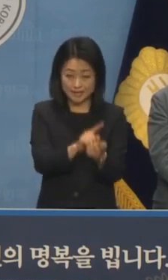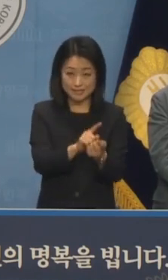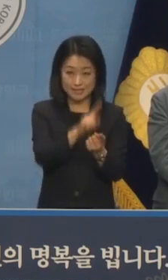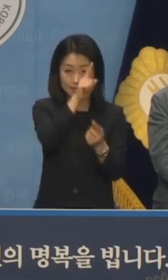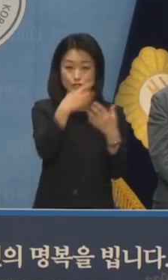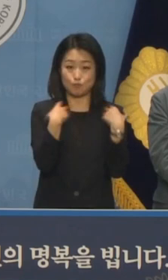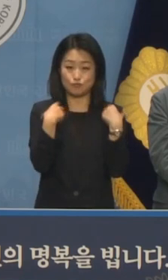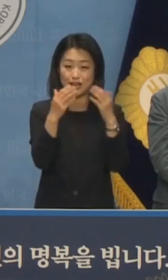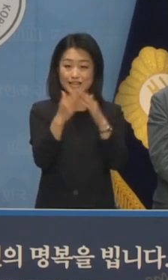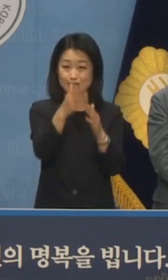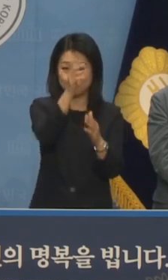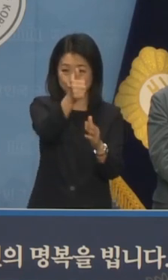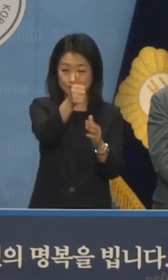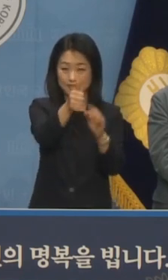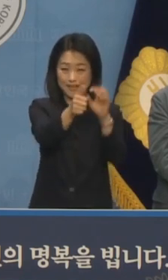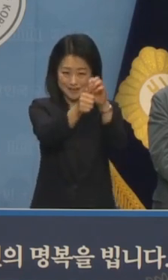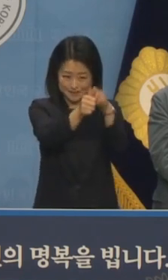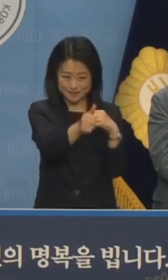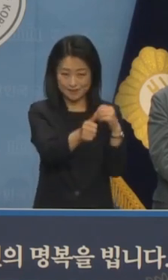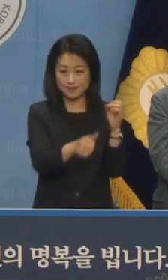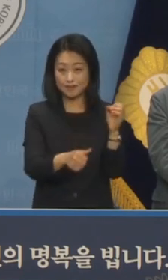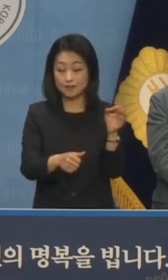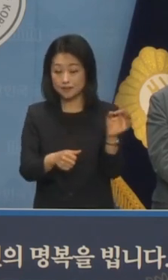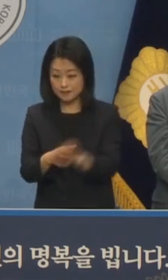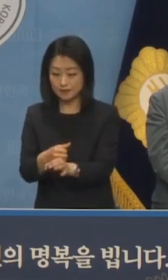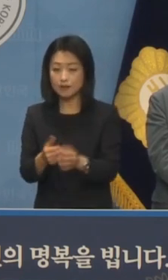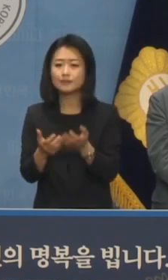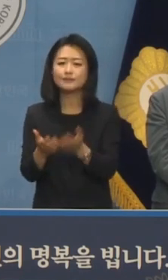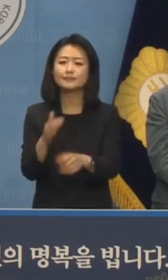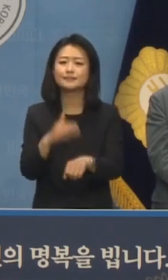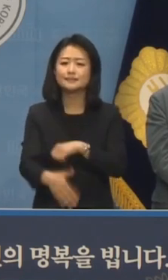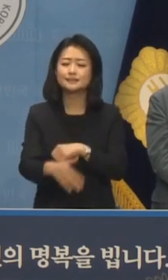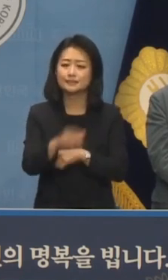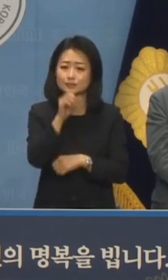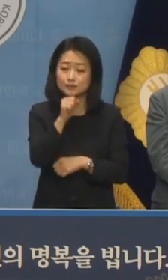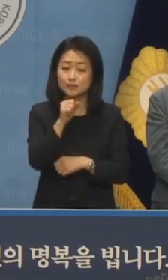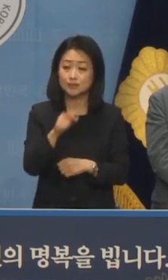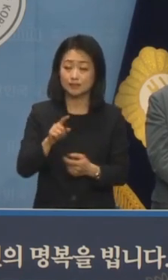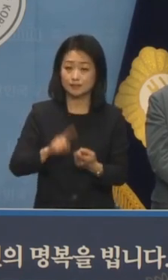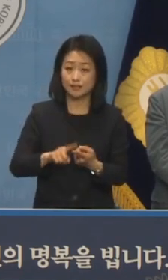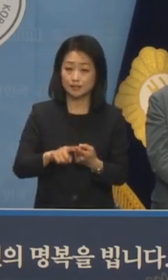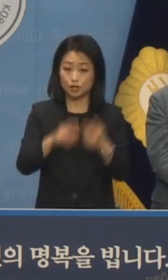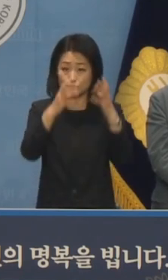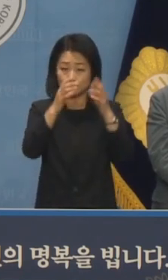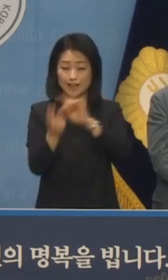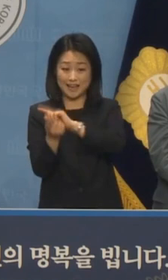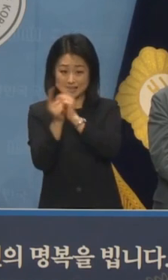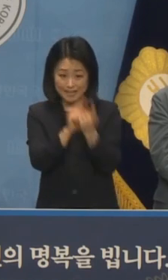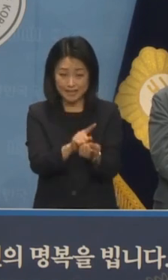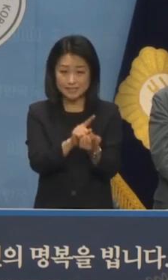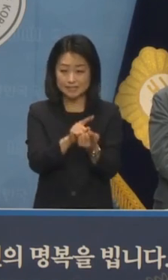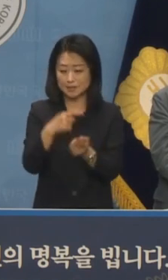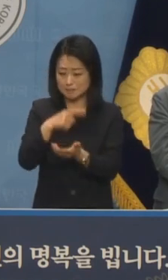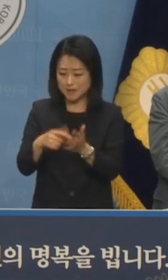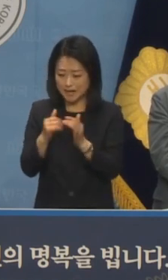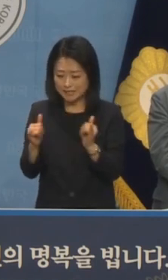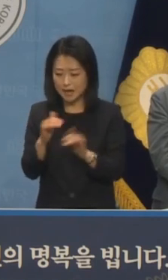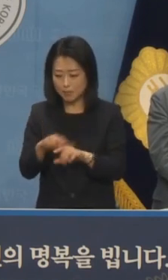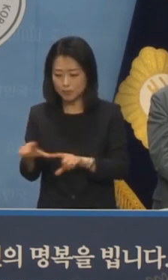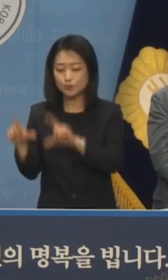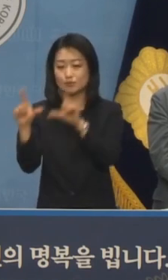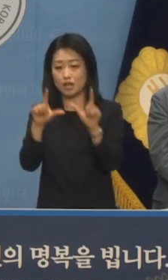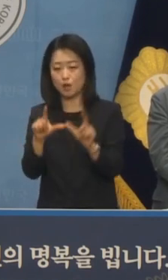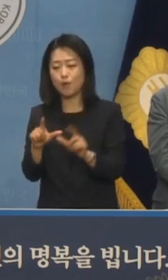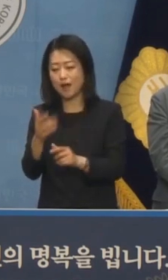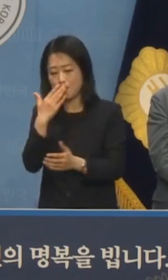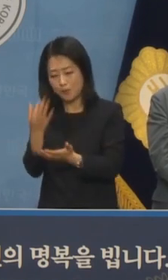평가해서 매입하고 이 지진하고 복잡한 과정을 국가가 대신 해줌으로써 피해자들이 일상을 회복할